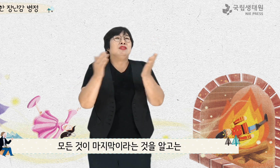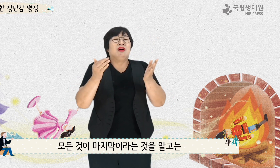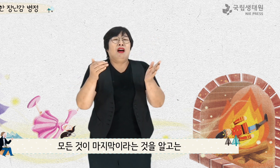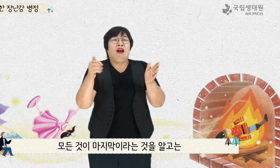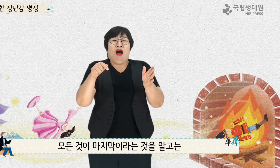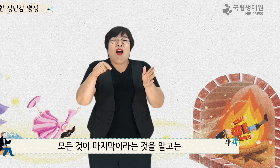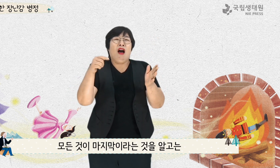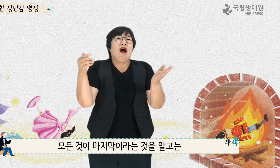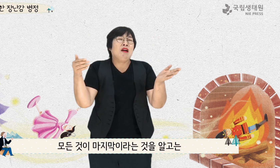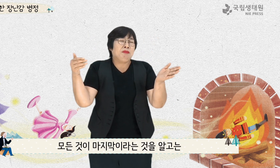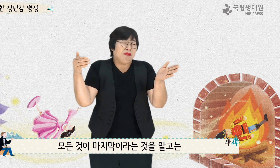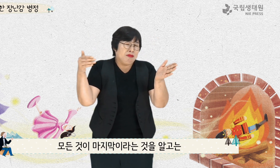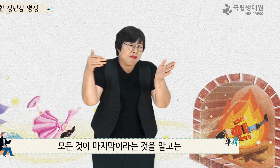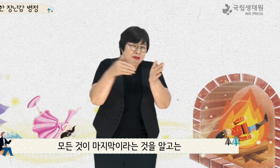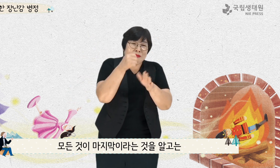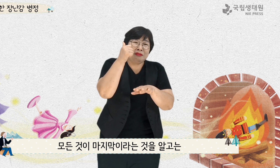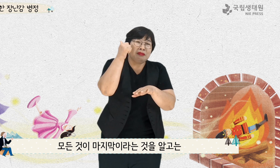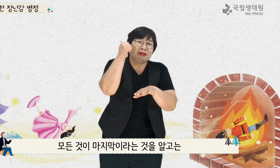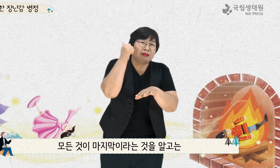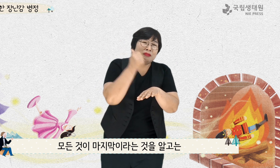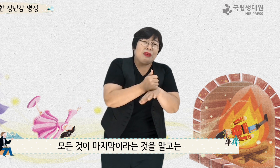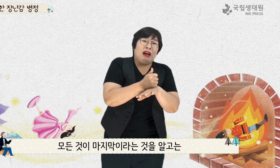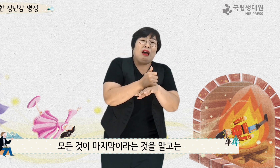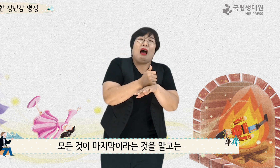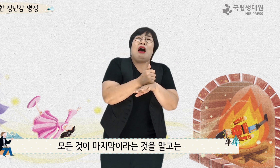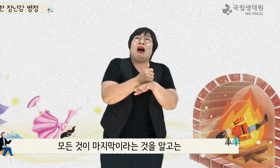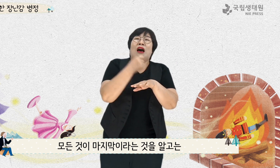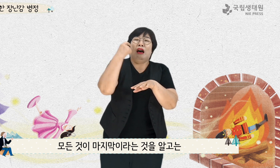모든 것이 마지막이라는 것을 알고는